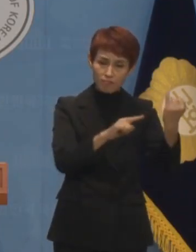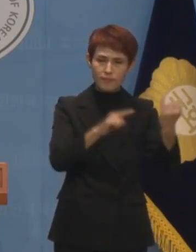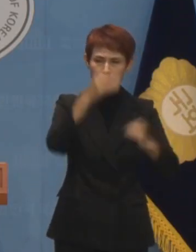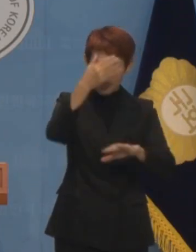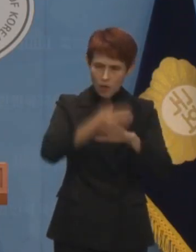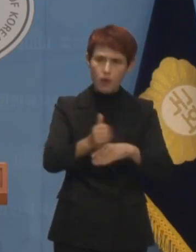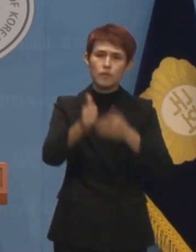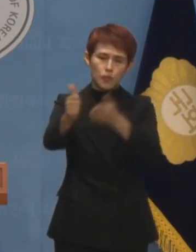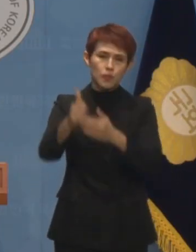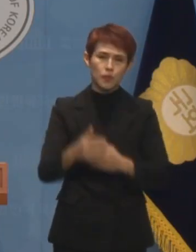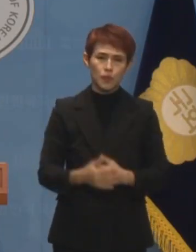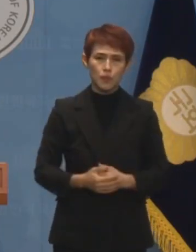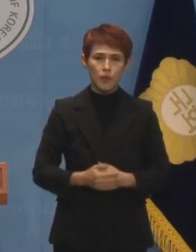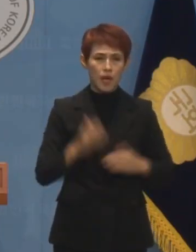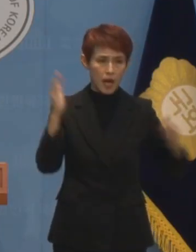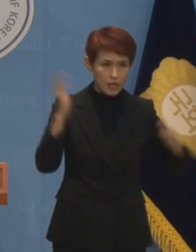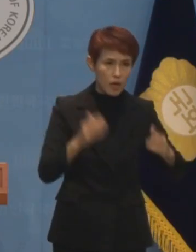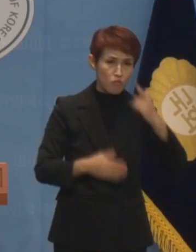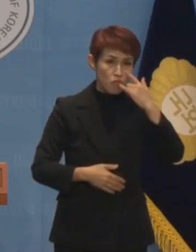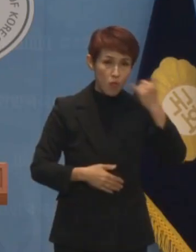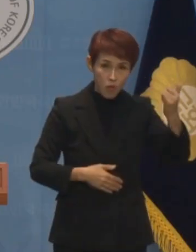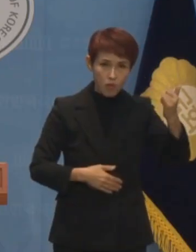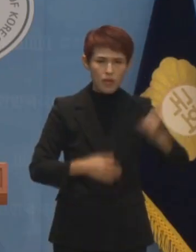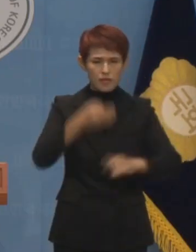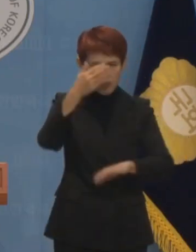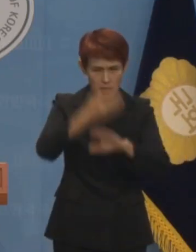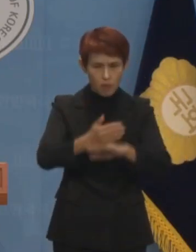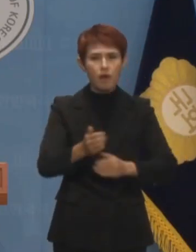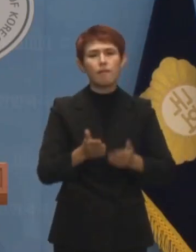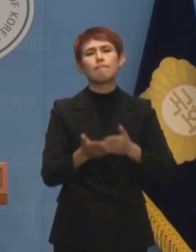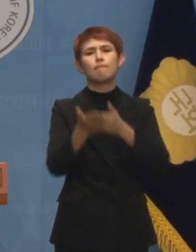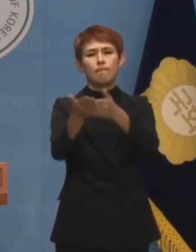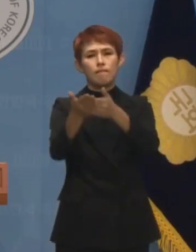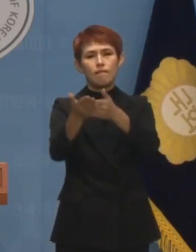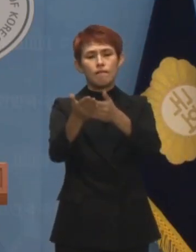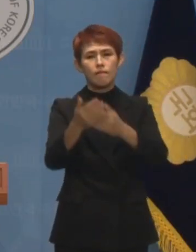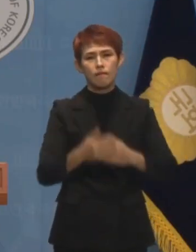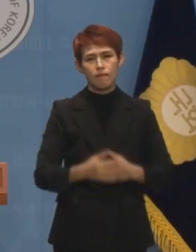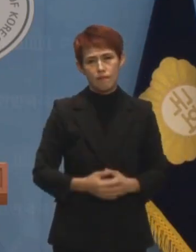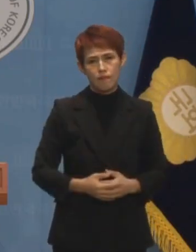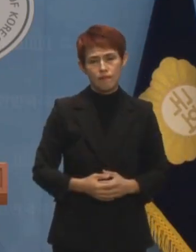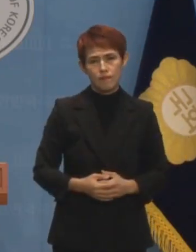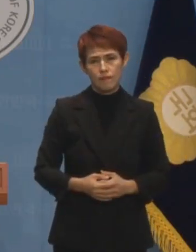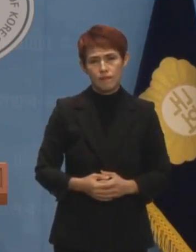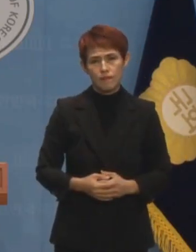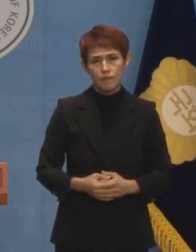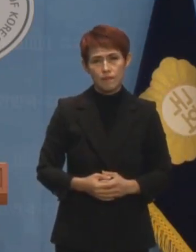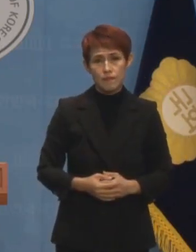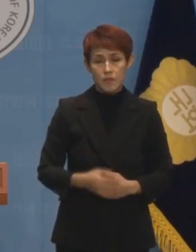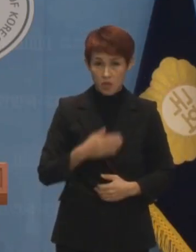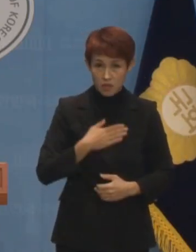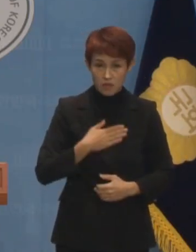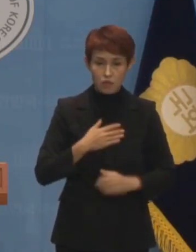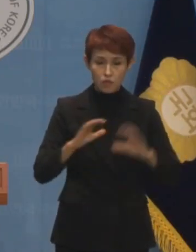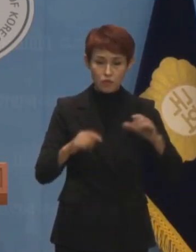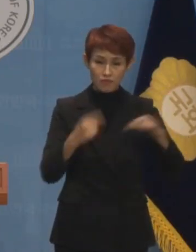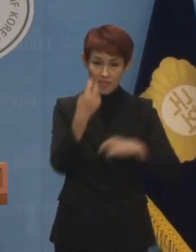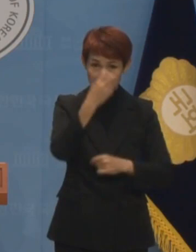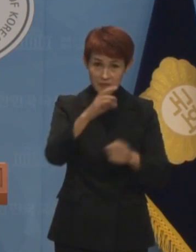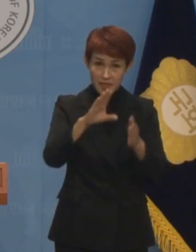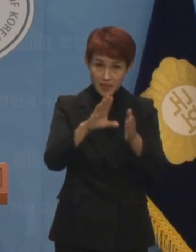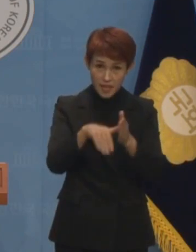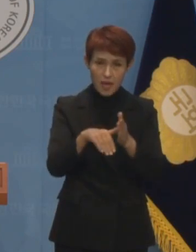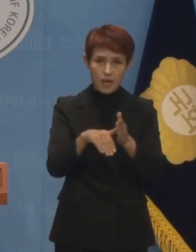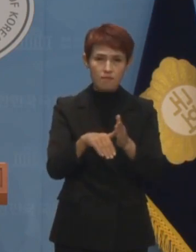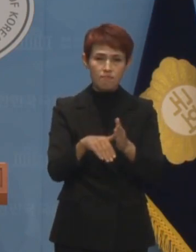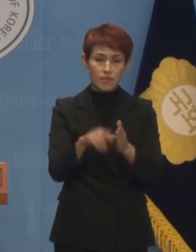사과하고 학생과 학부모님들 앞에 사죄하시길 촉구합니다. 저는 국감 기간 동안 이 사안에 대해